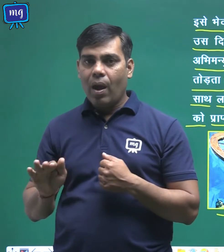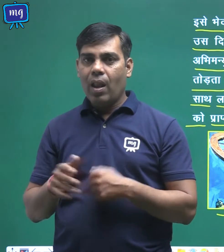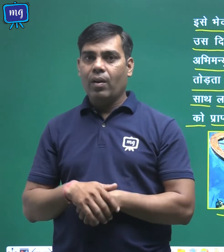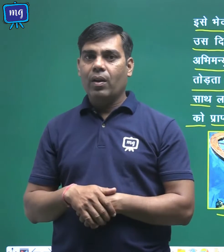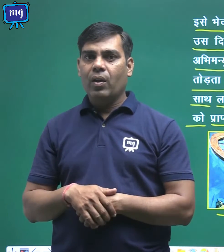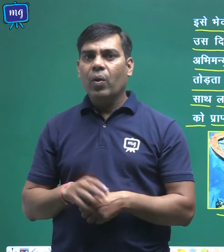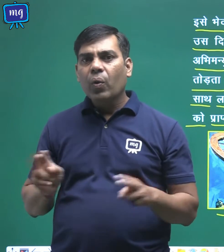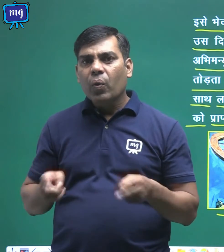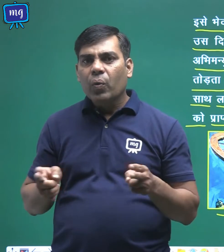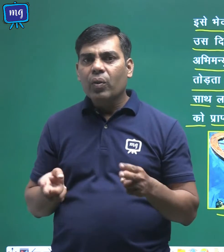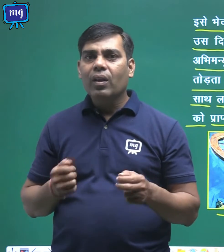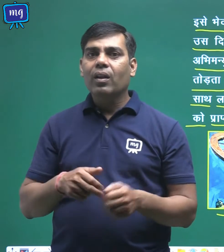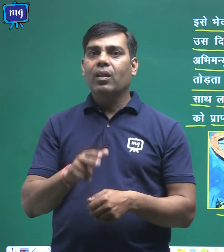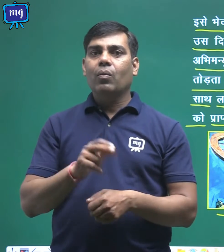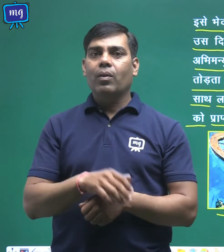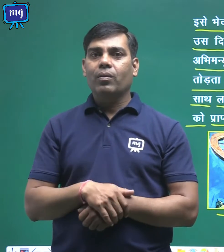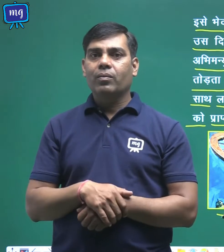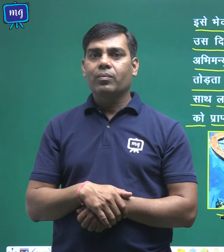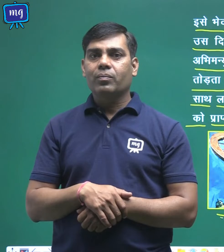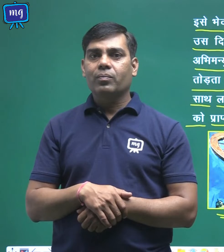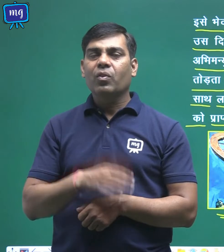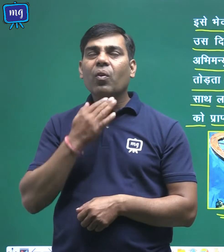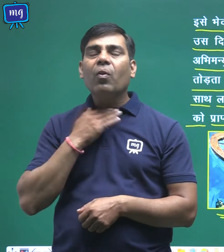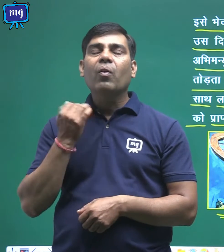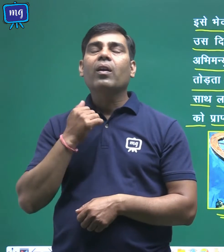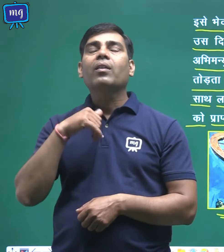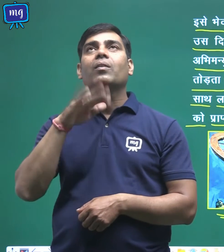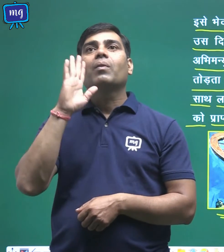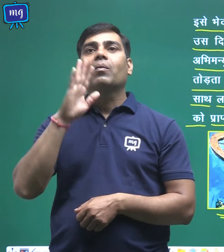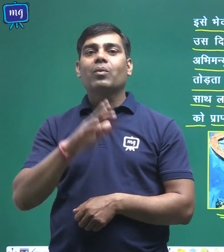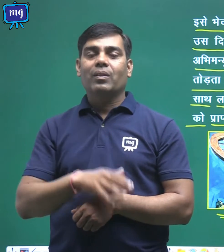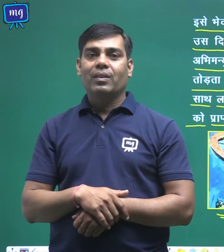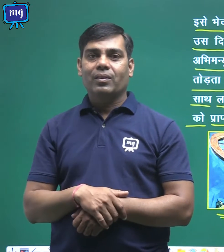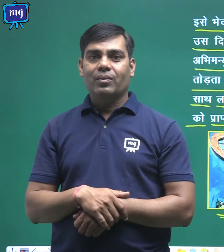युद्ध करता हुआ वीर गति को प्राप्त हो गया।